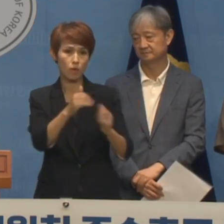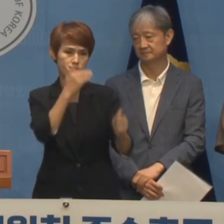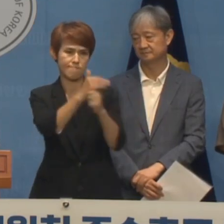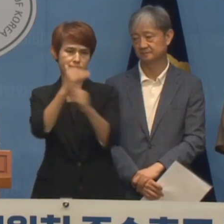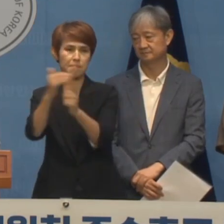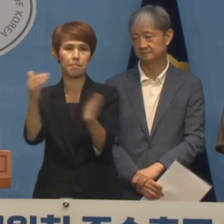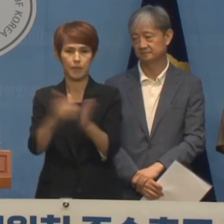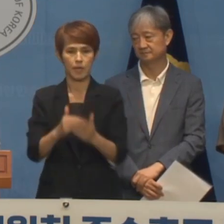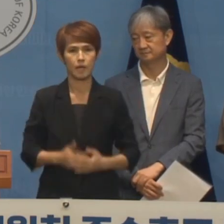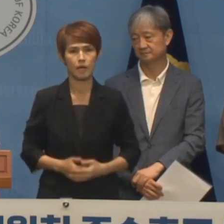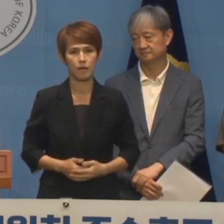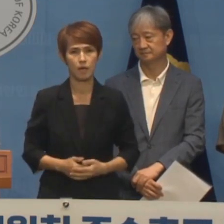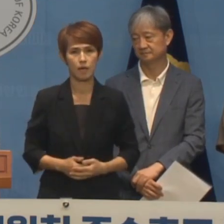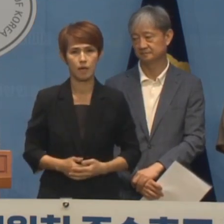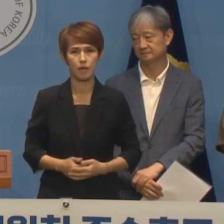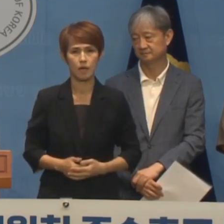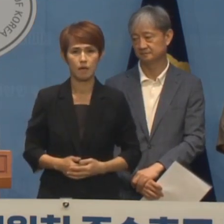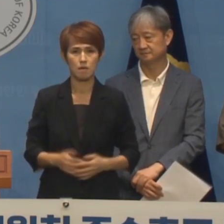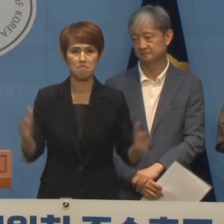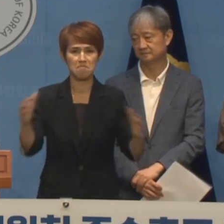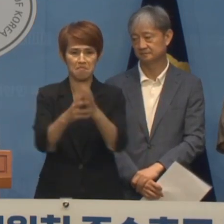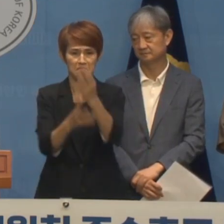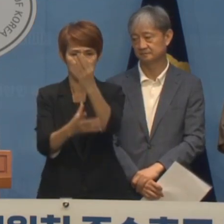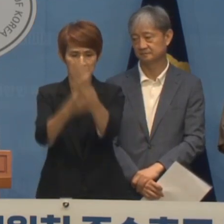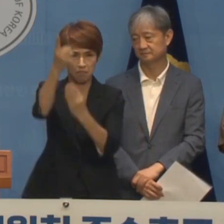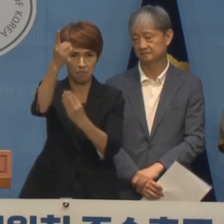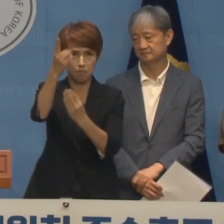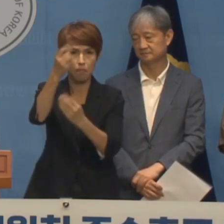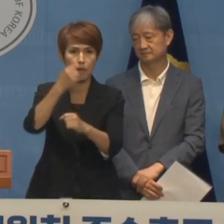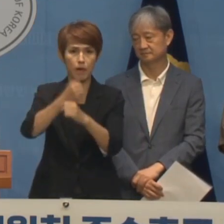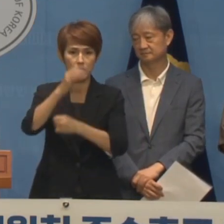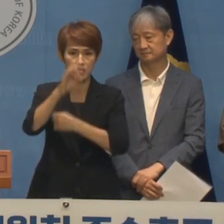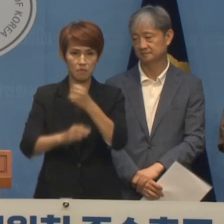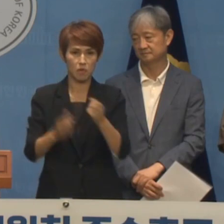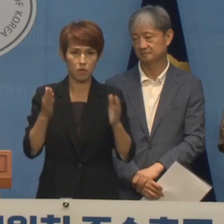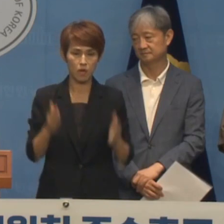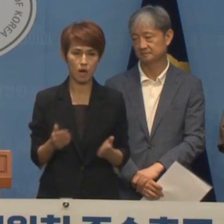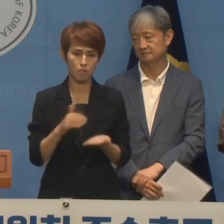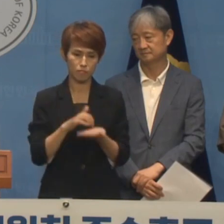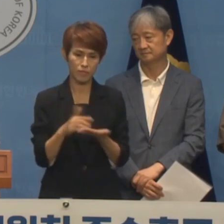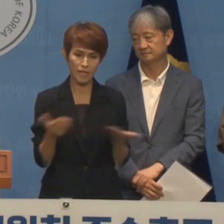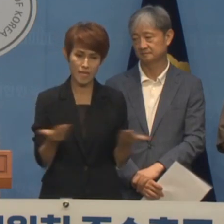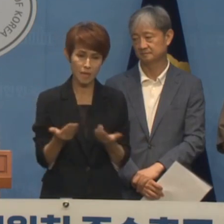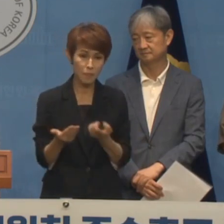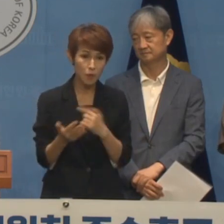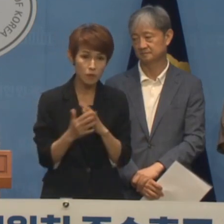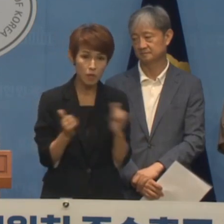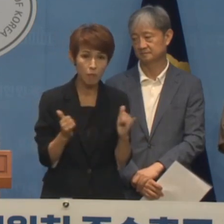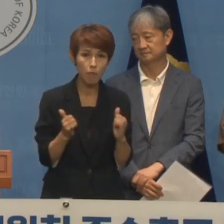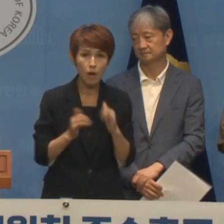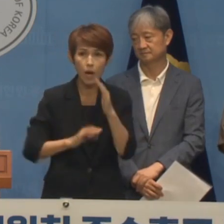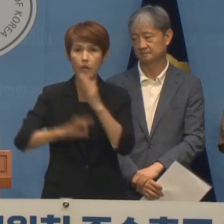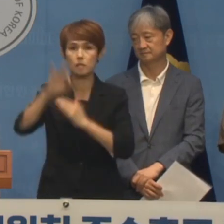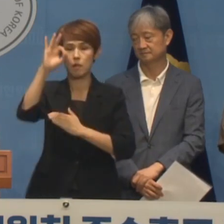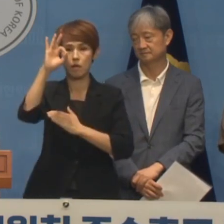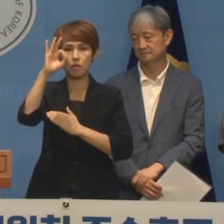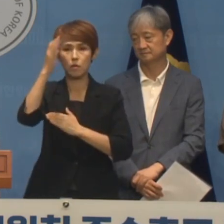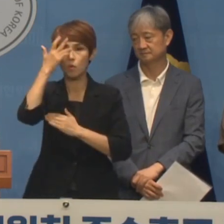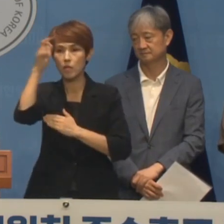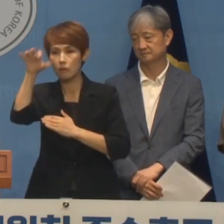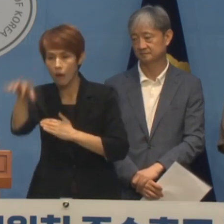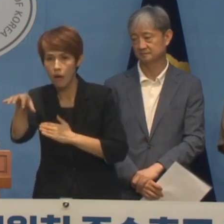감소하였습니다. 일방적인 통합부서 운영으로 10년 넘게 계산대에서 일만 하던 노동자가 아침에는 농산에서,